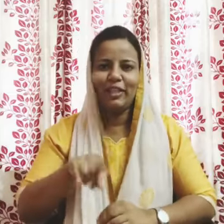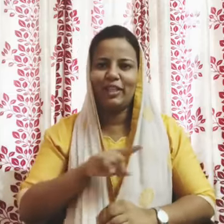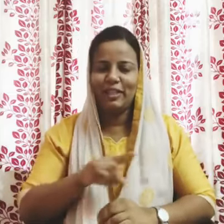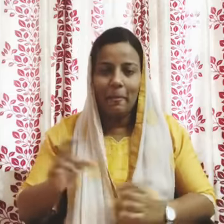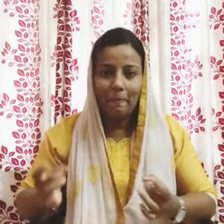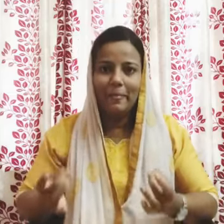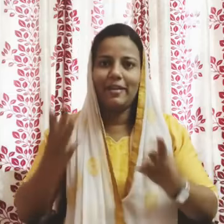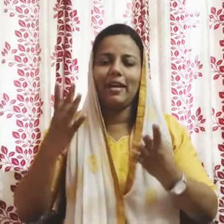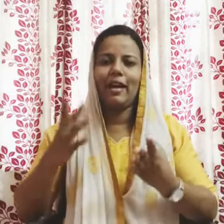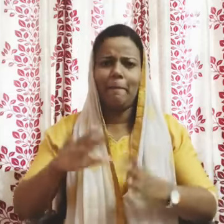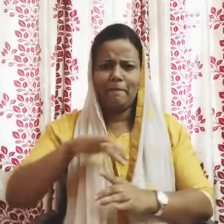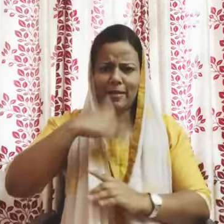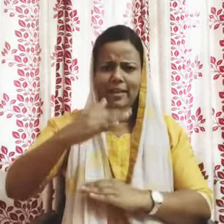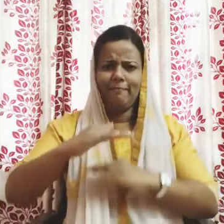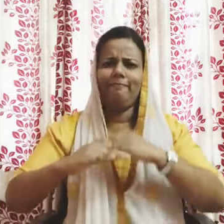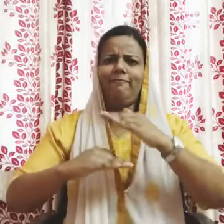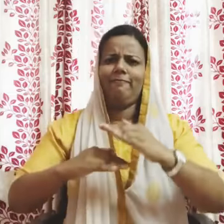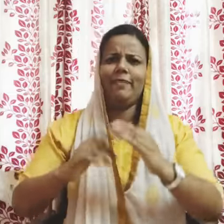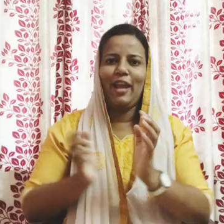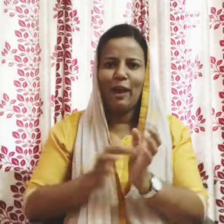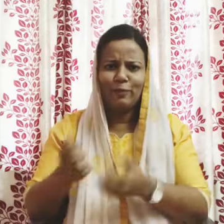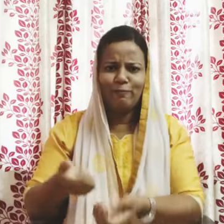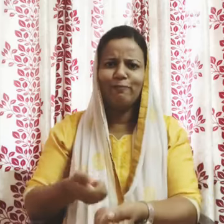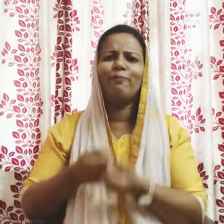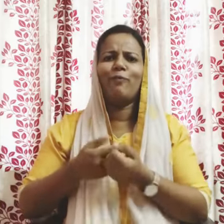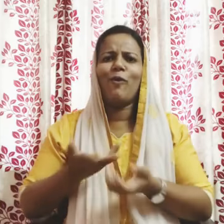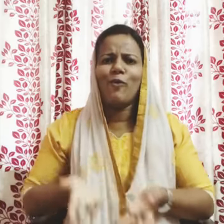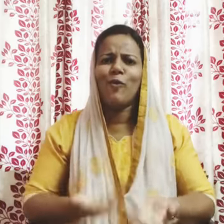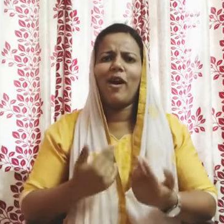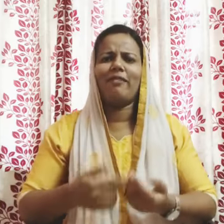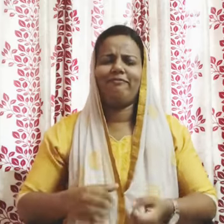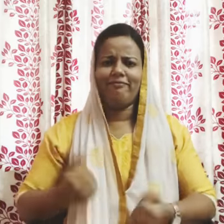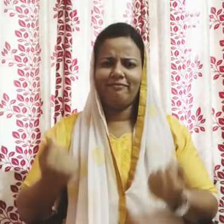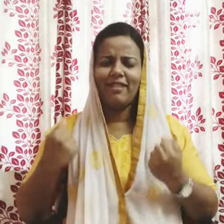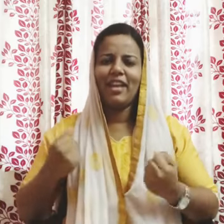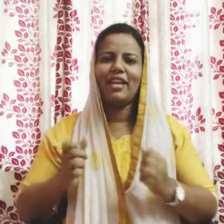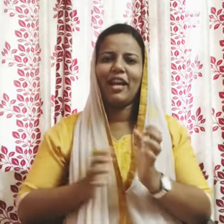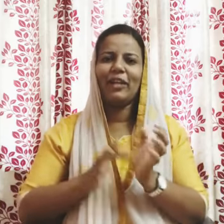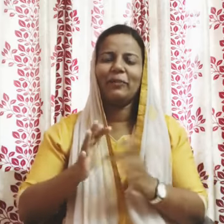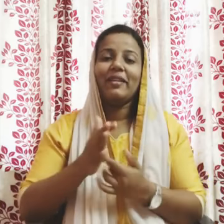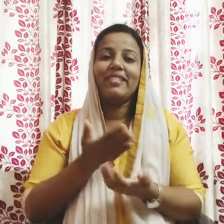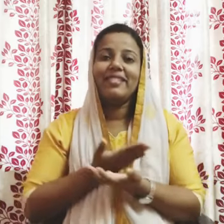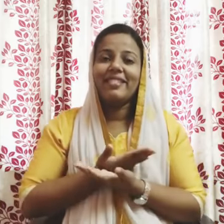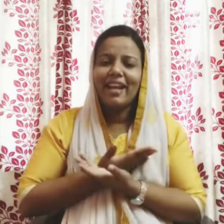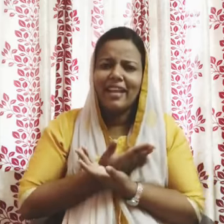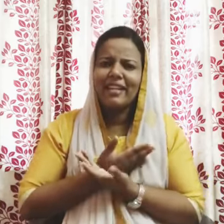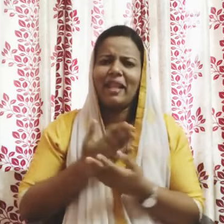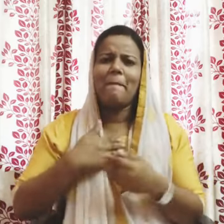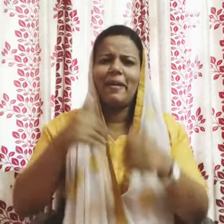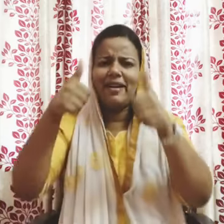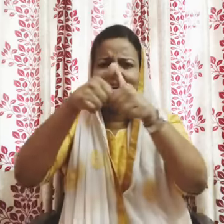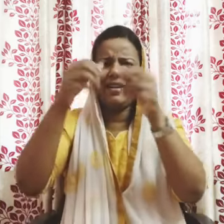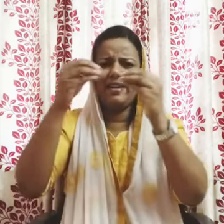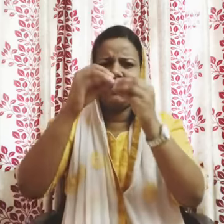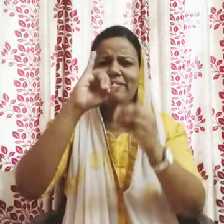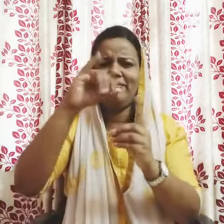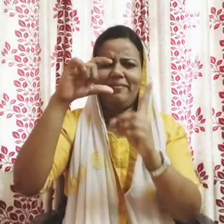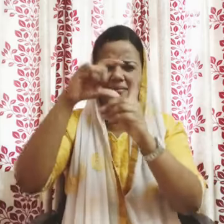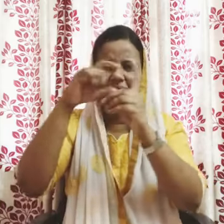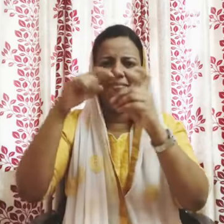നിങ്ങൾ ഇന്ന് പകൽക്കാലം അടുത്തൊരു ലെവലിലേക്ക് കർത്താവ് നിങ്ങളെ കൊണ്ടുപോവുക. ധൈര്യമായിട്ട് യേശുക്രിസ്തുവിന്റെ സ്നേഹത്തിൽ വസിപ്പ്, ആ സ്നേഹം